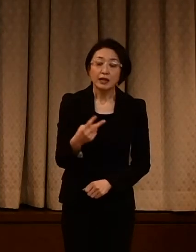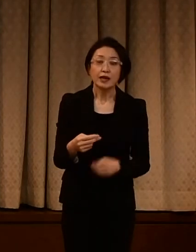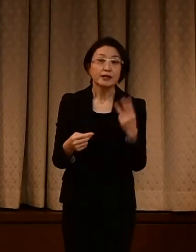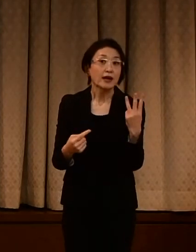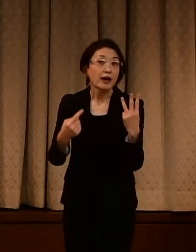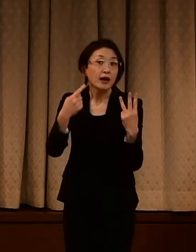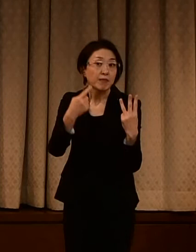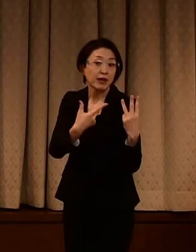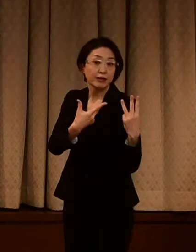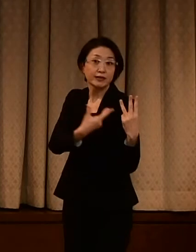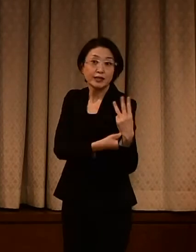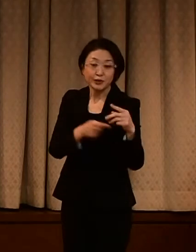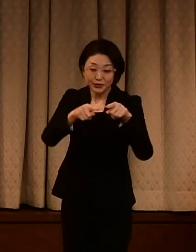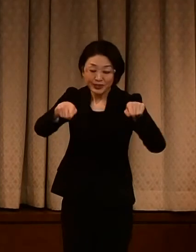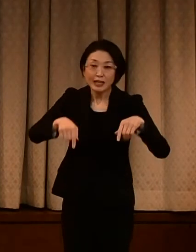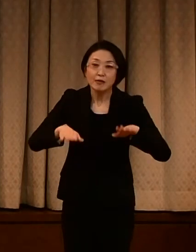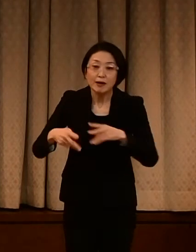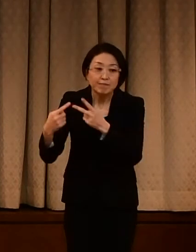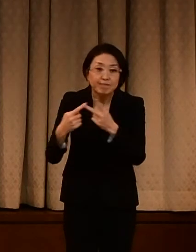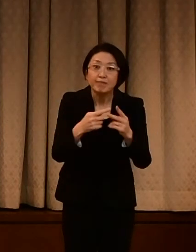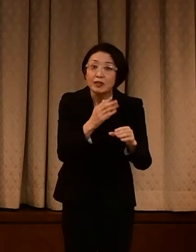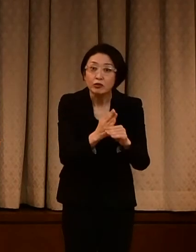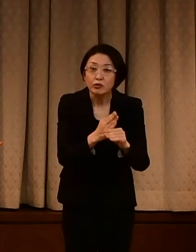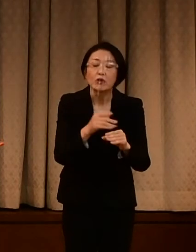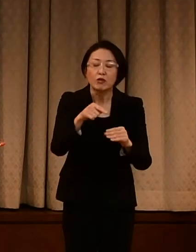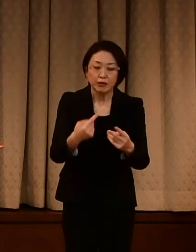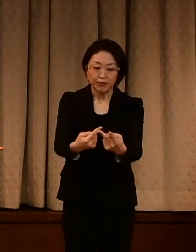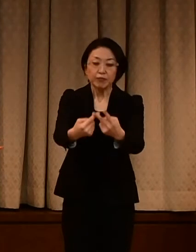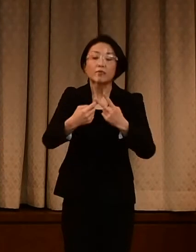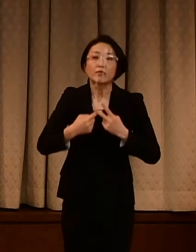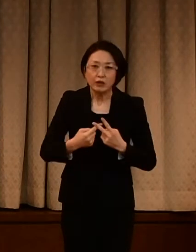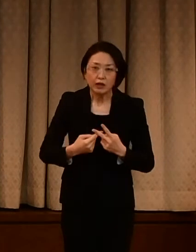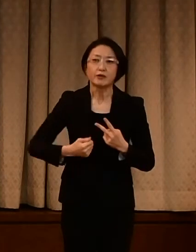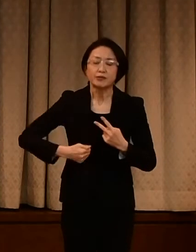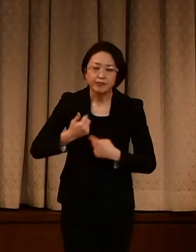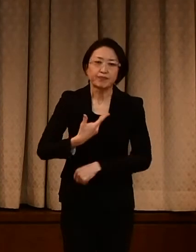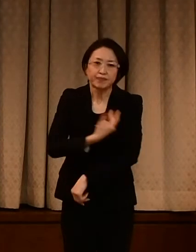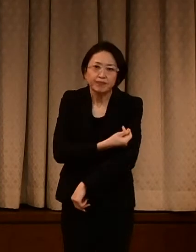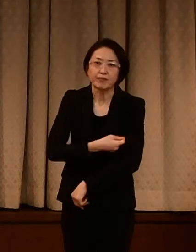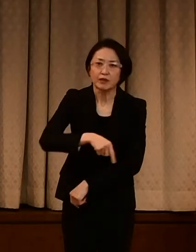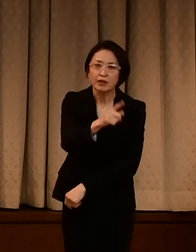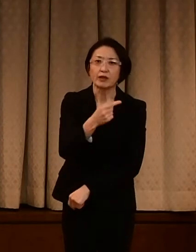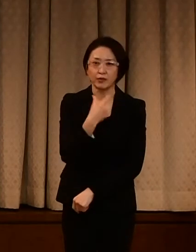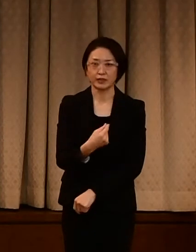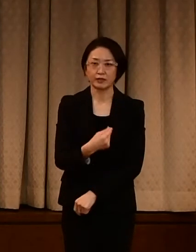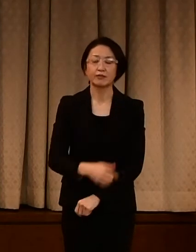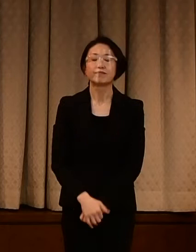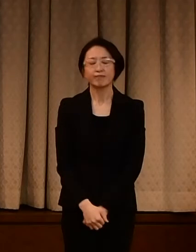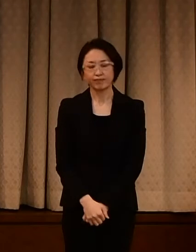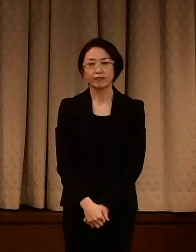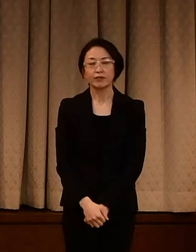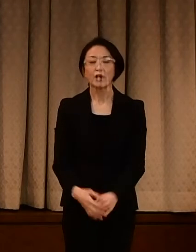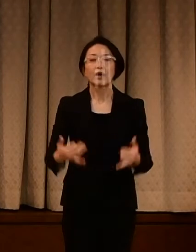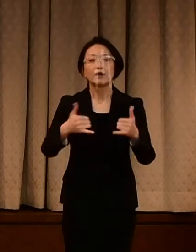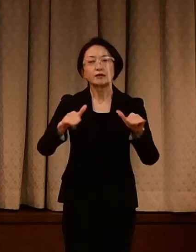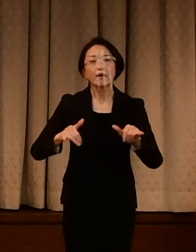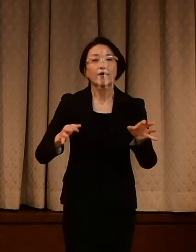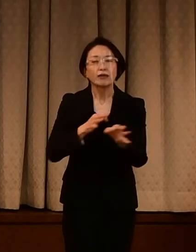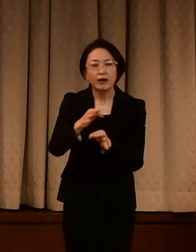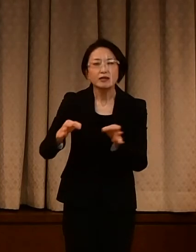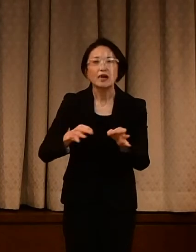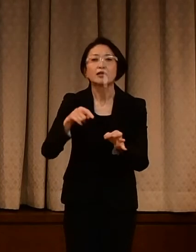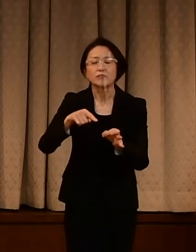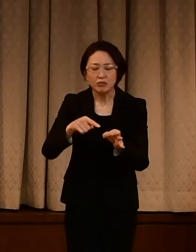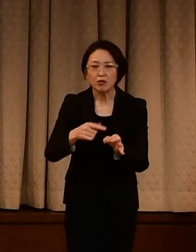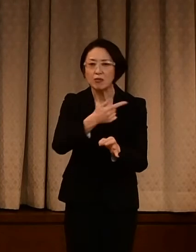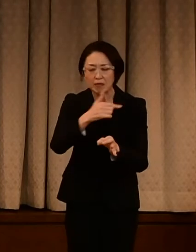接種をしていただきますようお願い申し上げたいというふうに思います。経済活動に大きな影響ありますので、まん延防止等重点